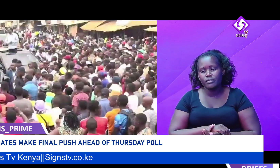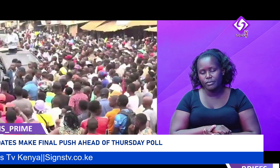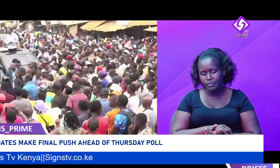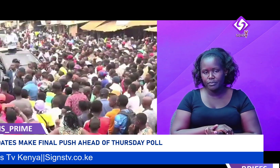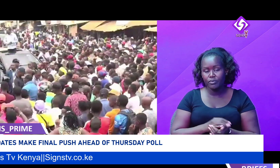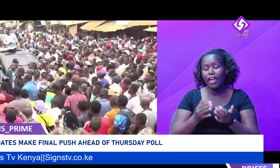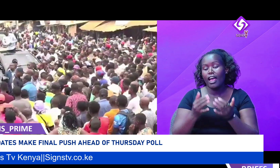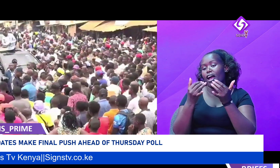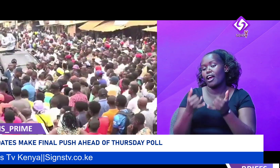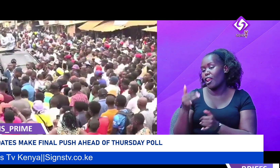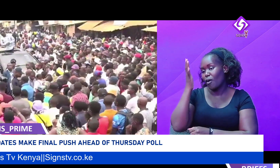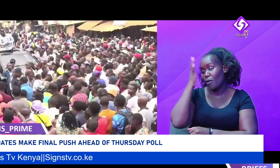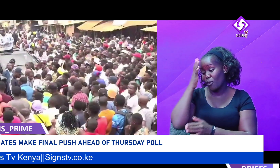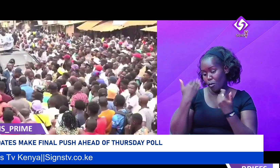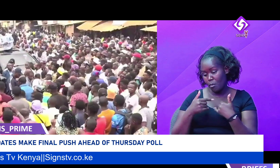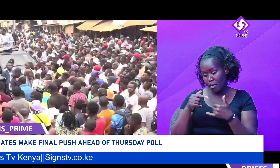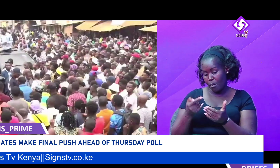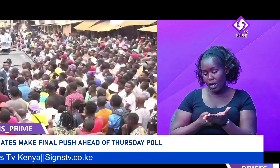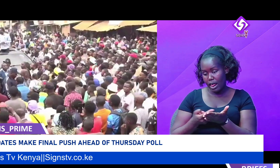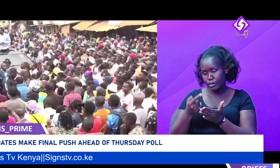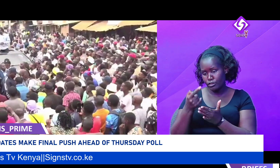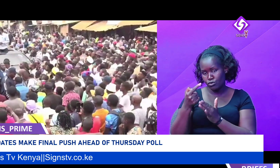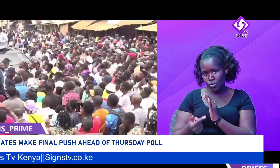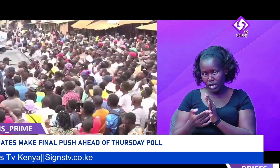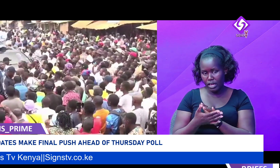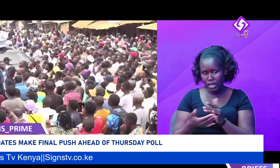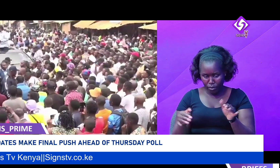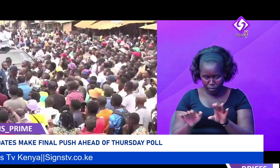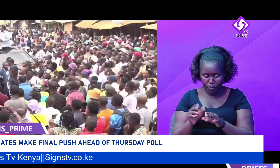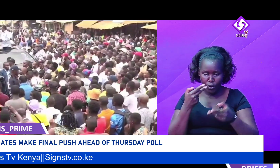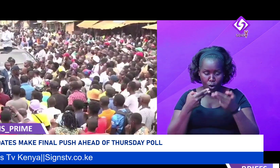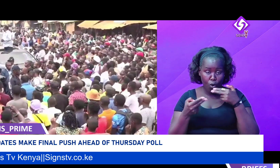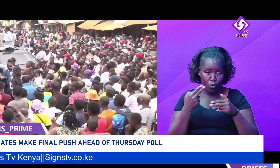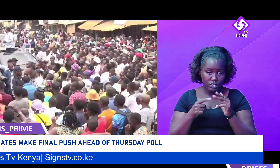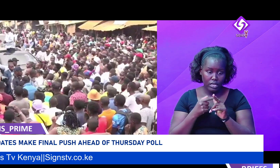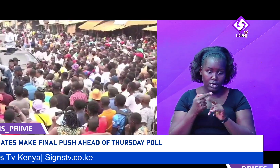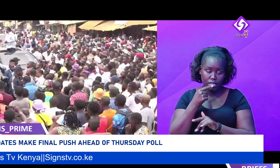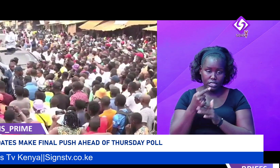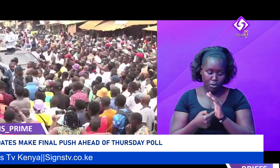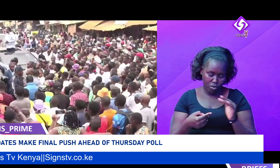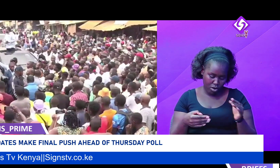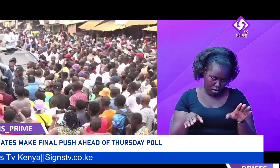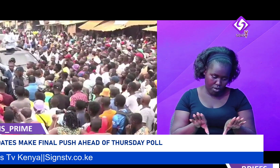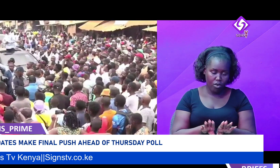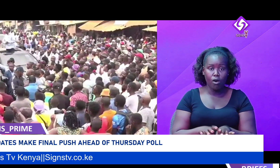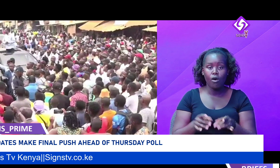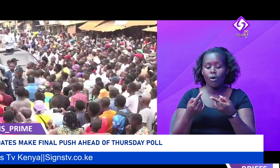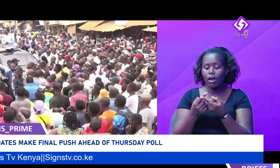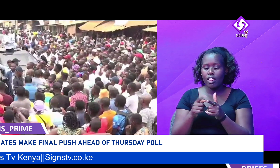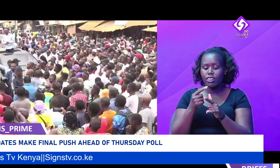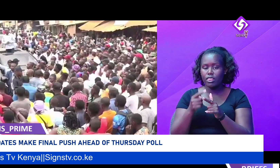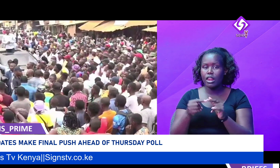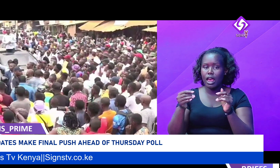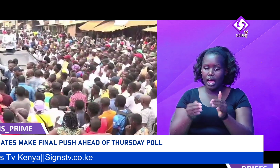Sasa unajua nilikuwa hapa last weekend Sunday, nikafunga hoteli. Nikasema imefungwa. Lakini ikabidi nifungue